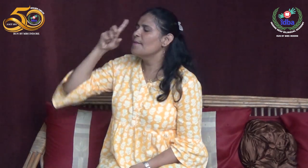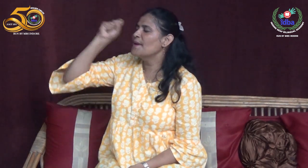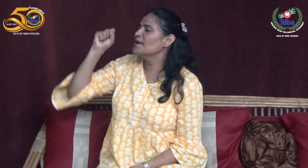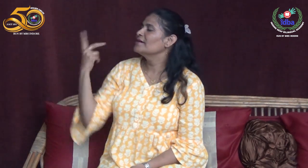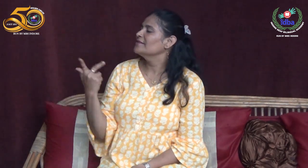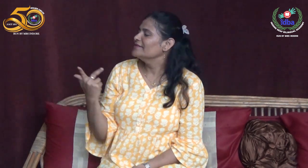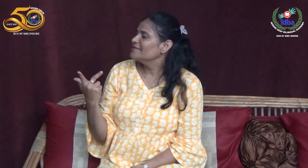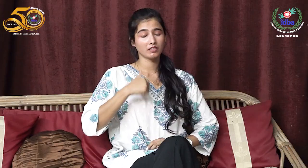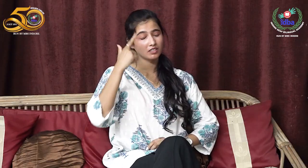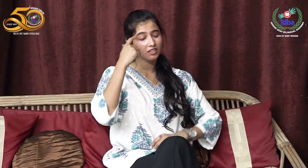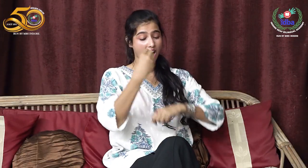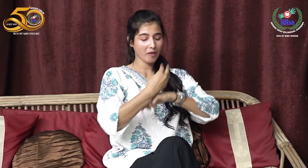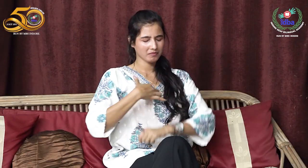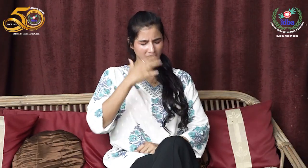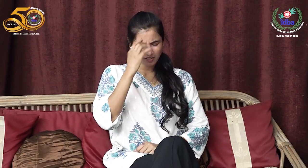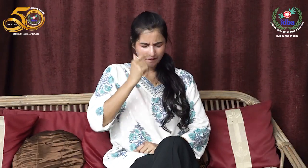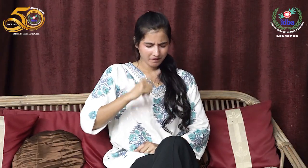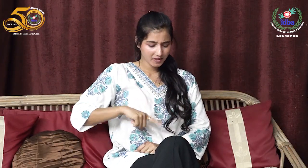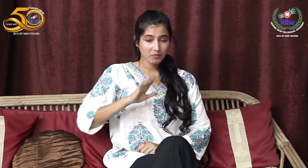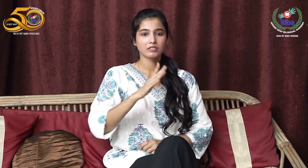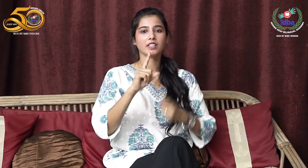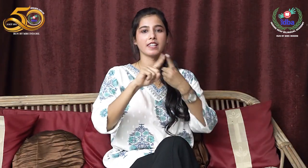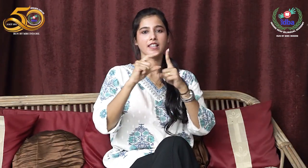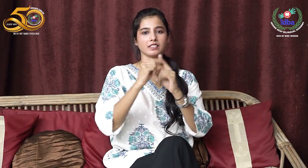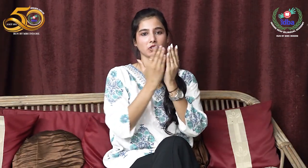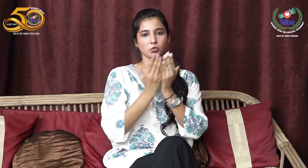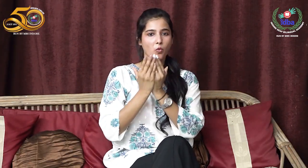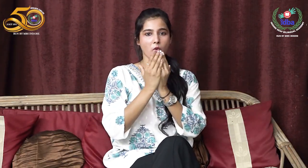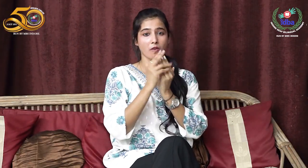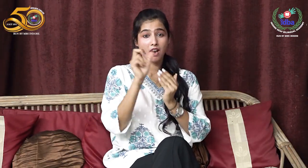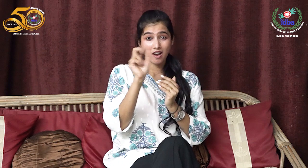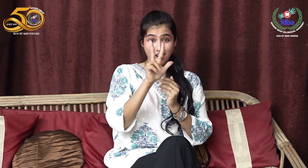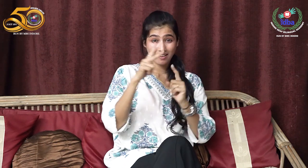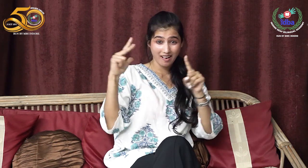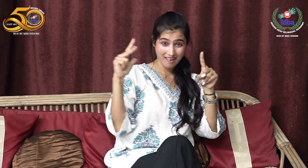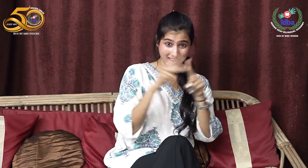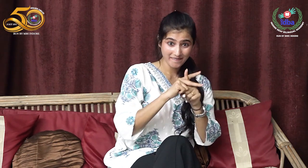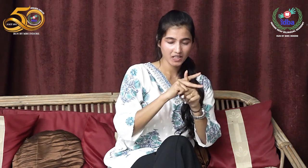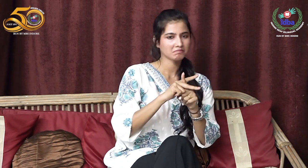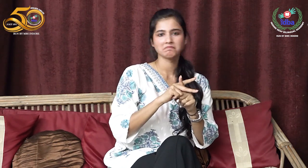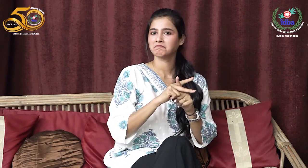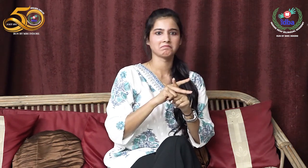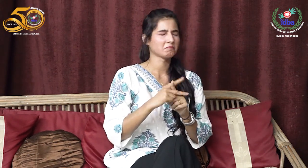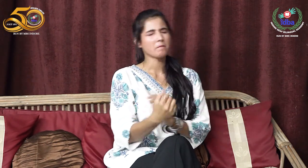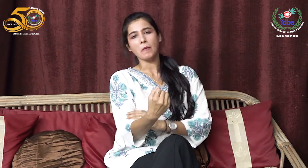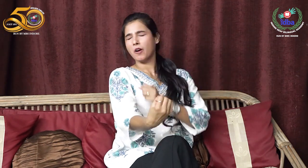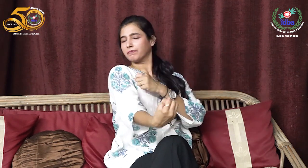भूलें। ऐसा कोई मोमेंट जो आप अपने लाइफ में कभी नहीं भूले हैं? जी हाँ, क्लास 8 में जो मेरी पढ़ाई